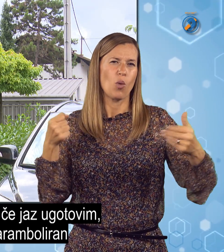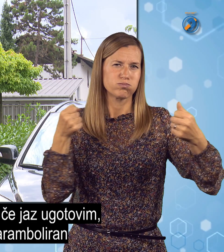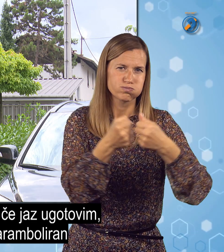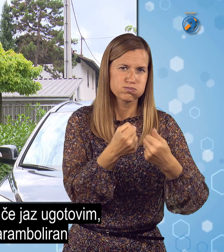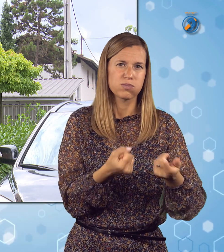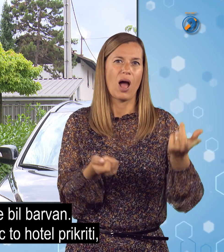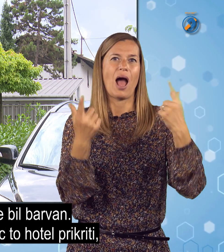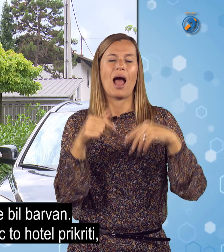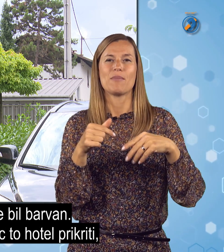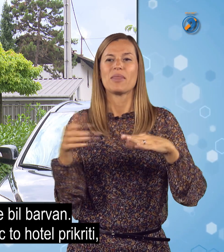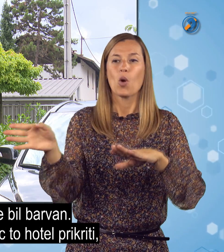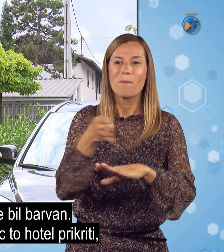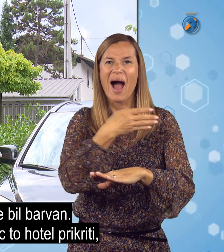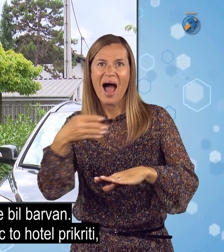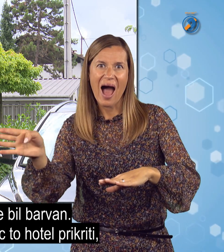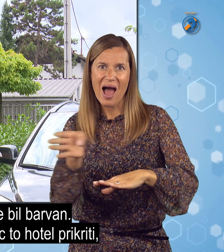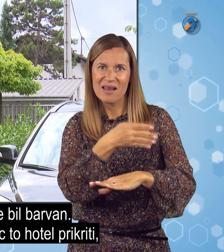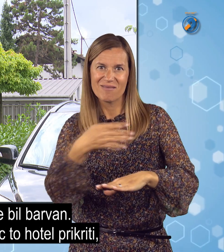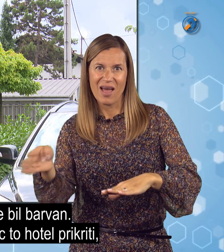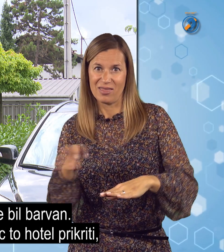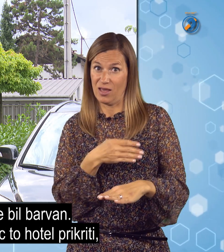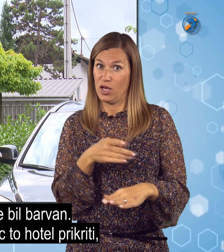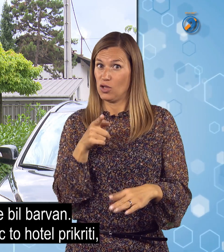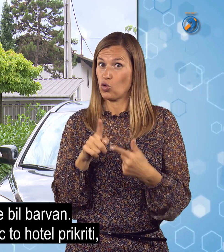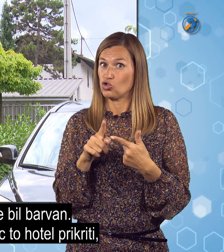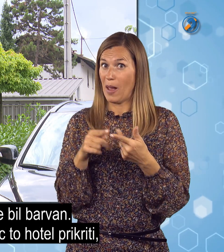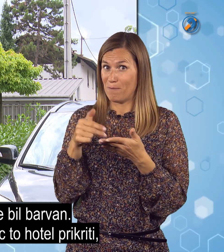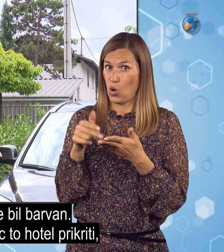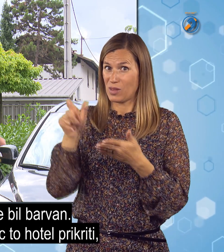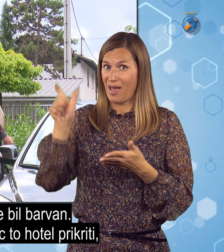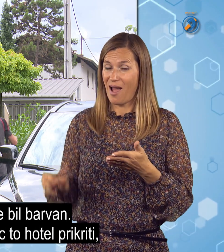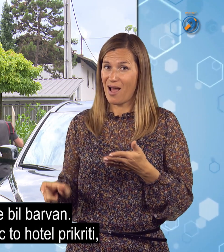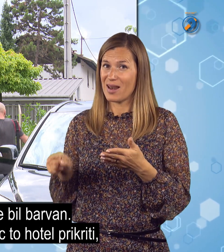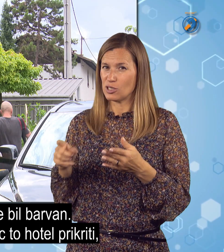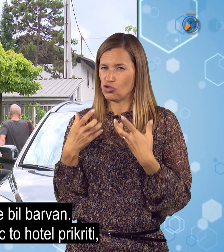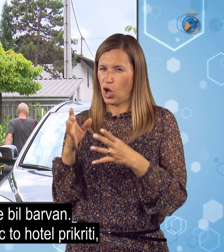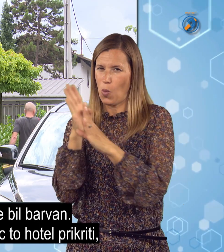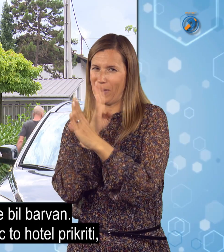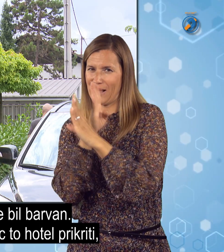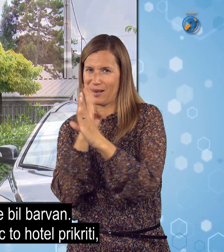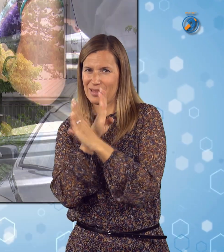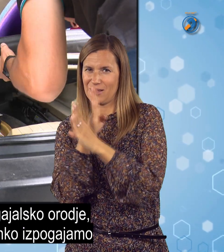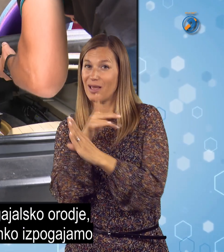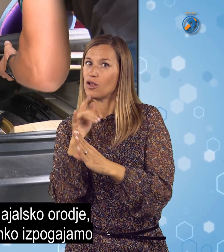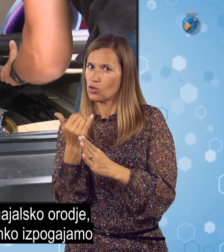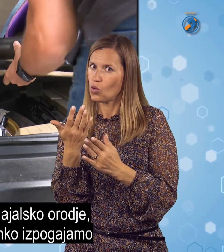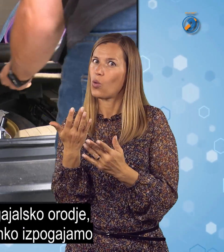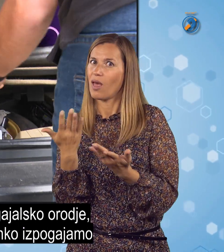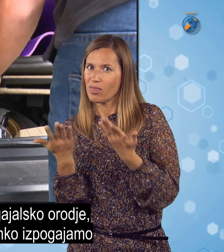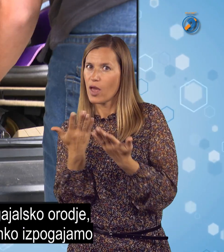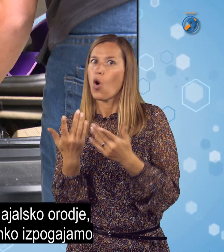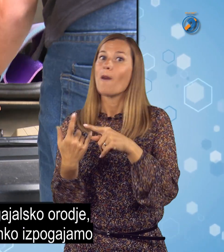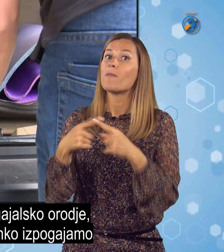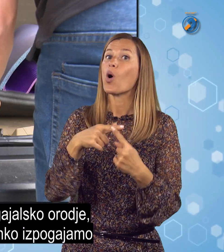bil karamboliran ali pa da je bil barvan. To vsekakor, če je recimo prodajalec to hotel prikriti, to je